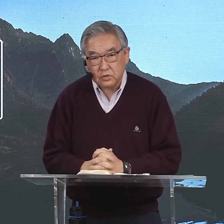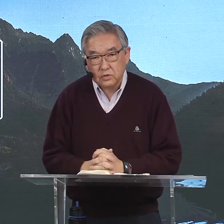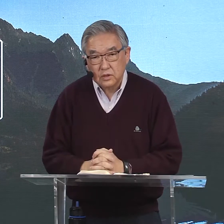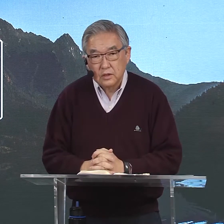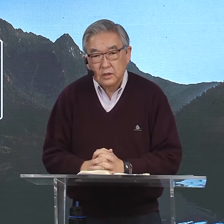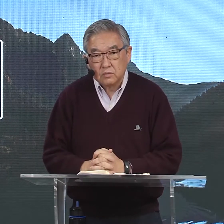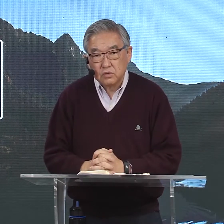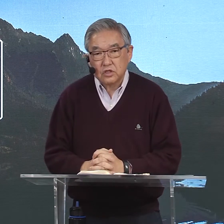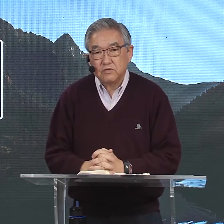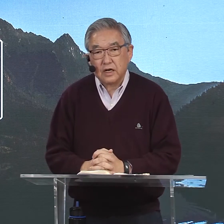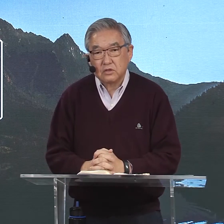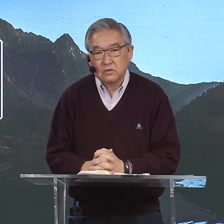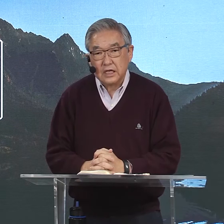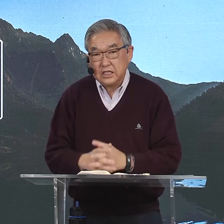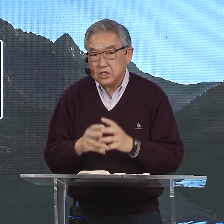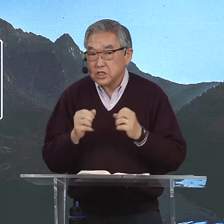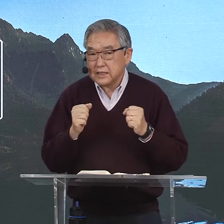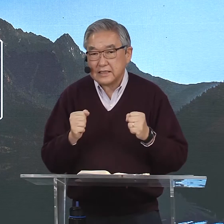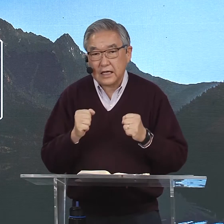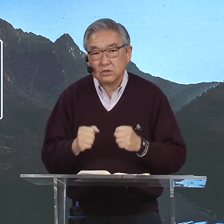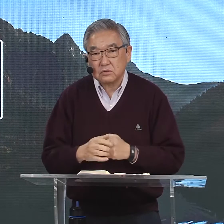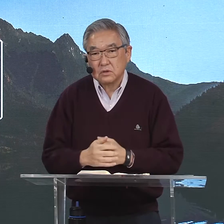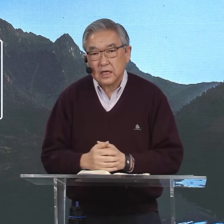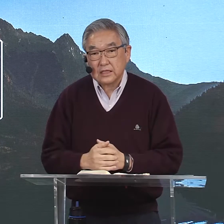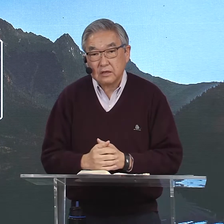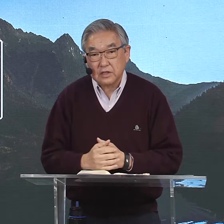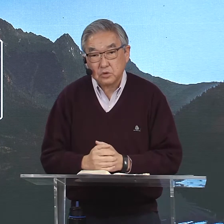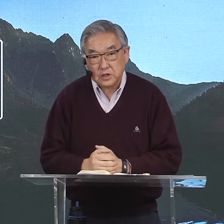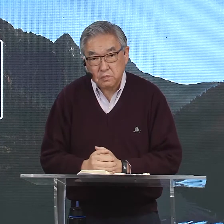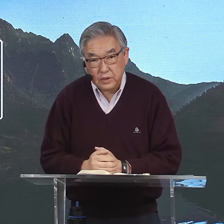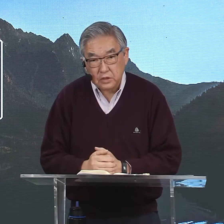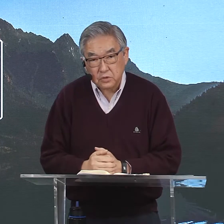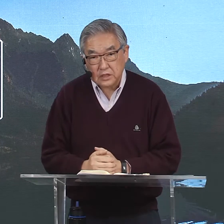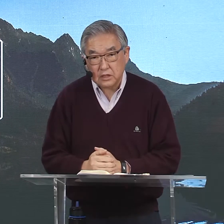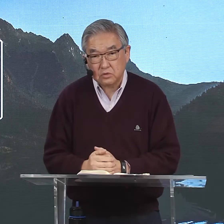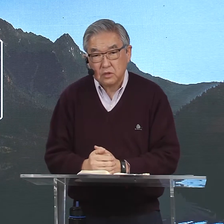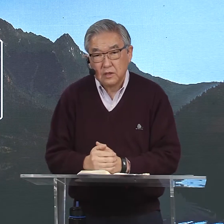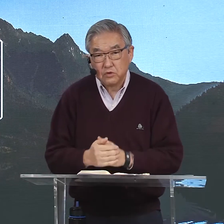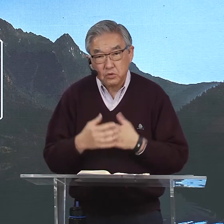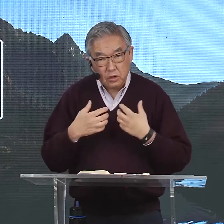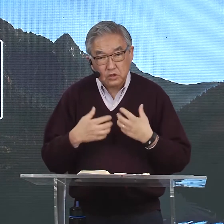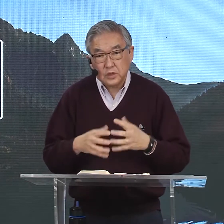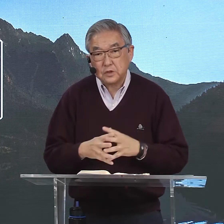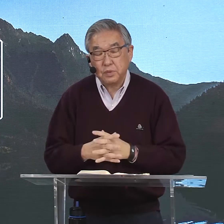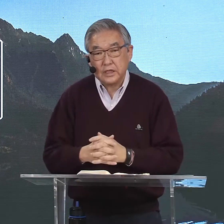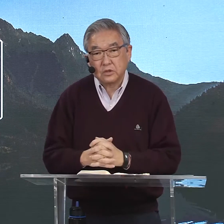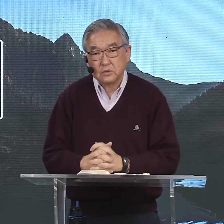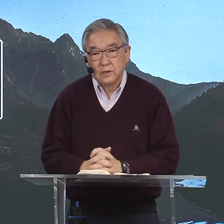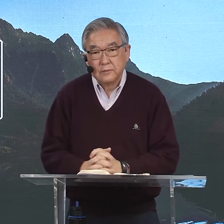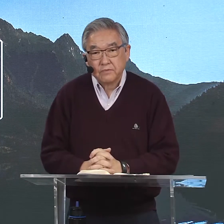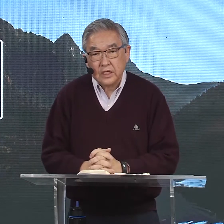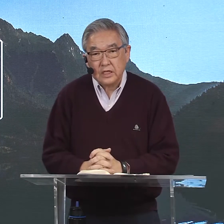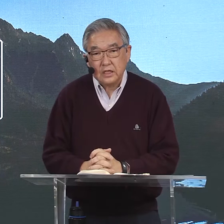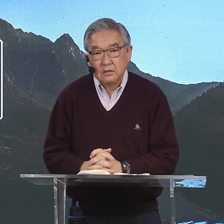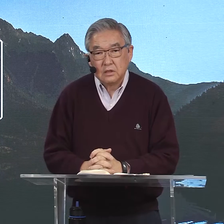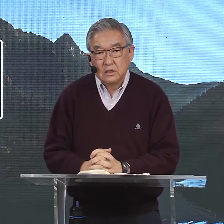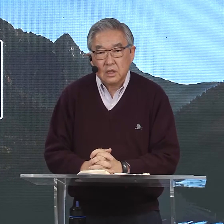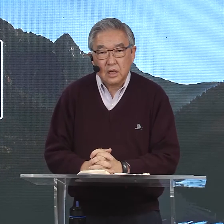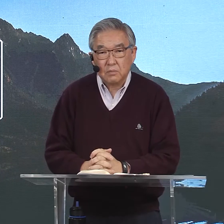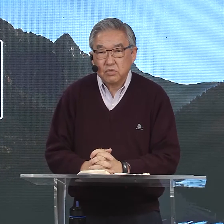motivado motivado energizado através do espírito santo no nosso espírito